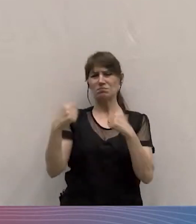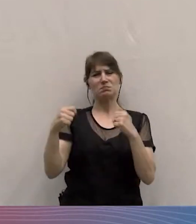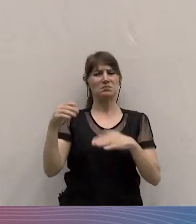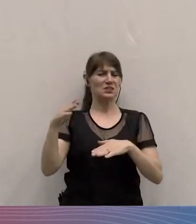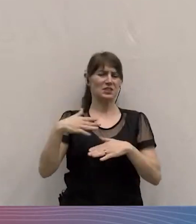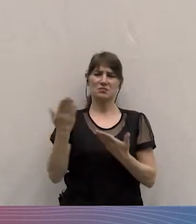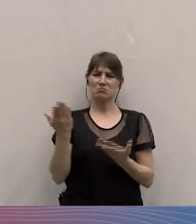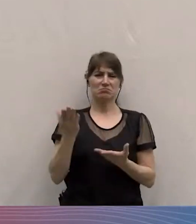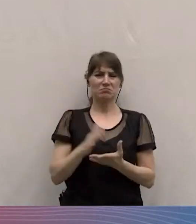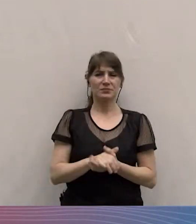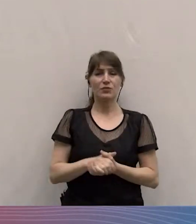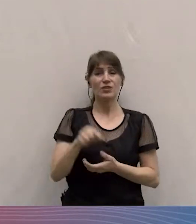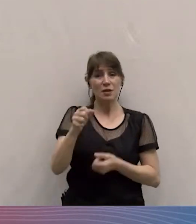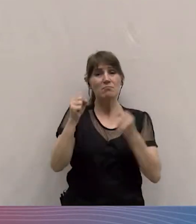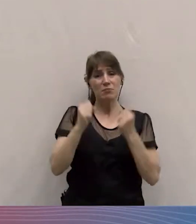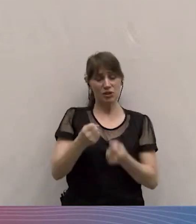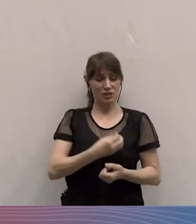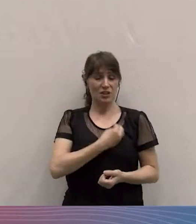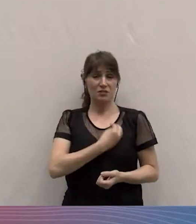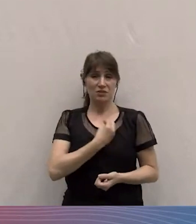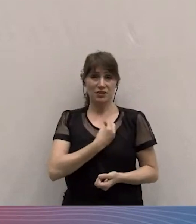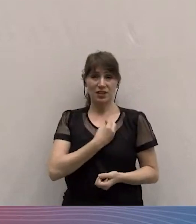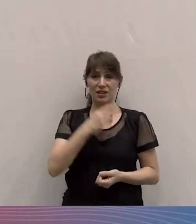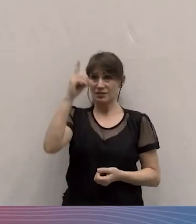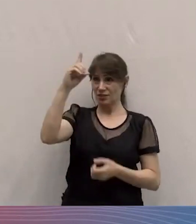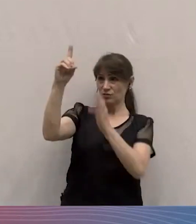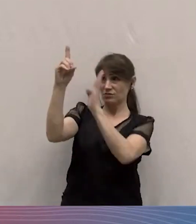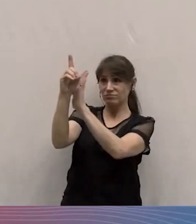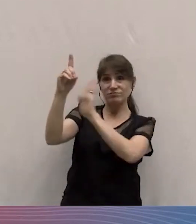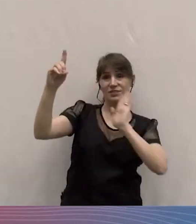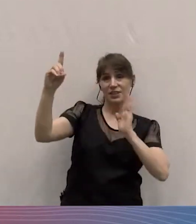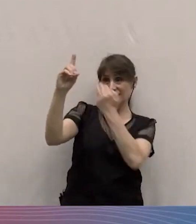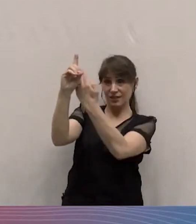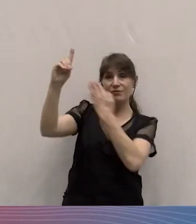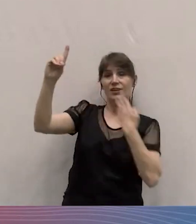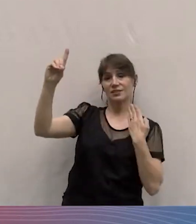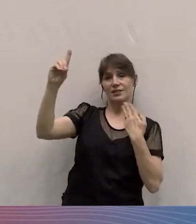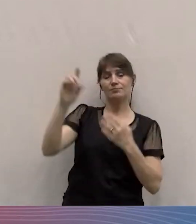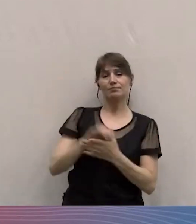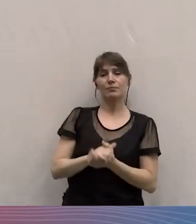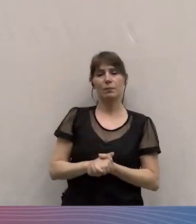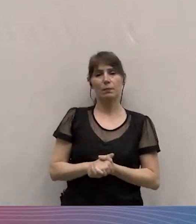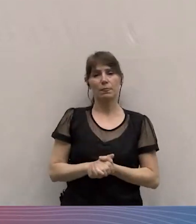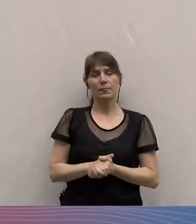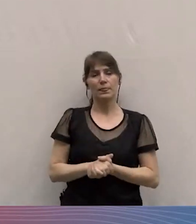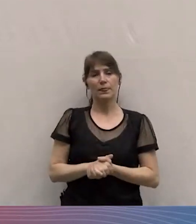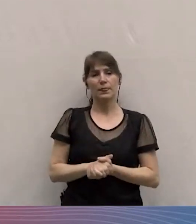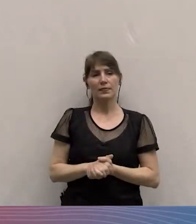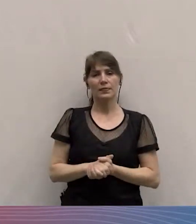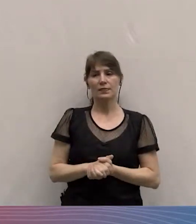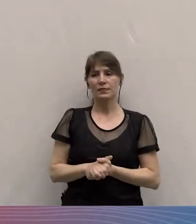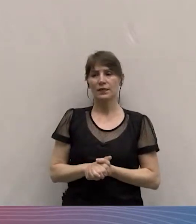a capacidade de viver sem Deus. Por isso que Nimrod declarou: nós não precisamos de Deus para viver.